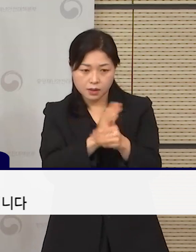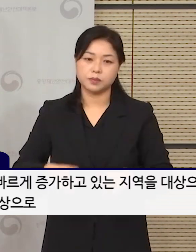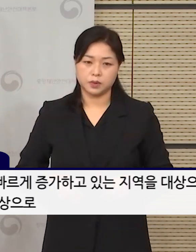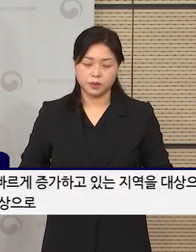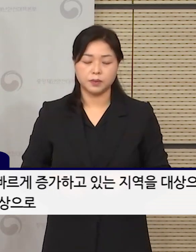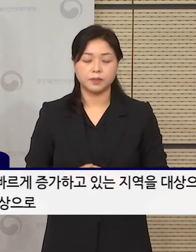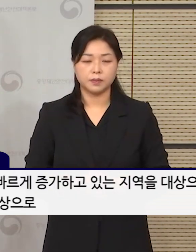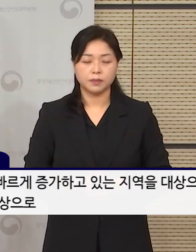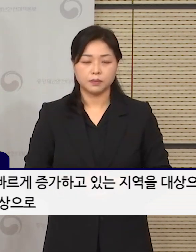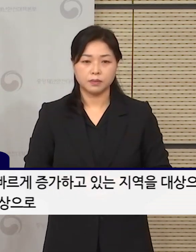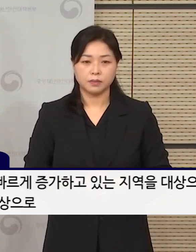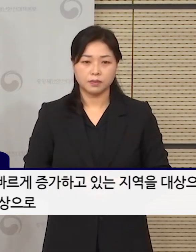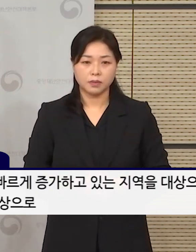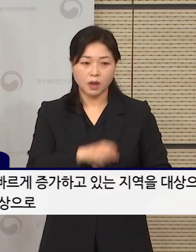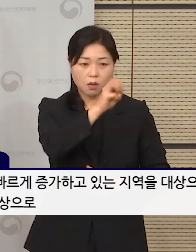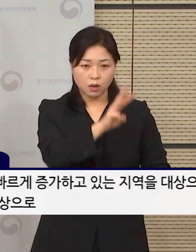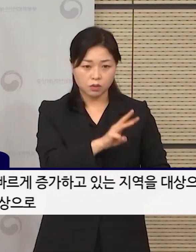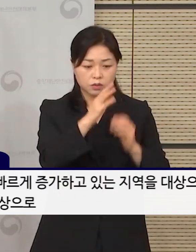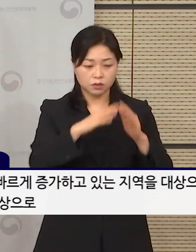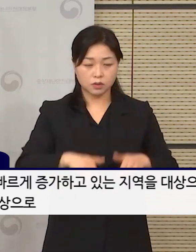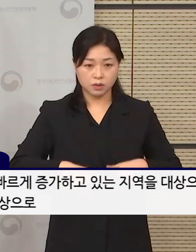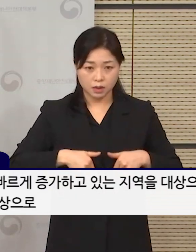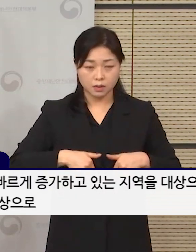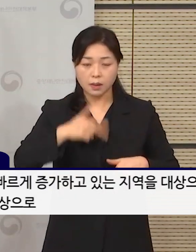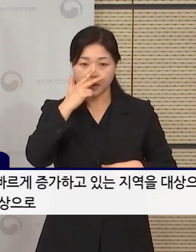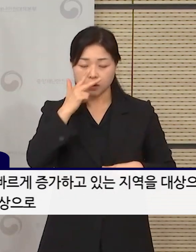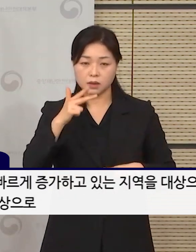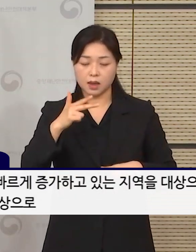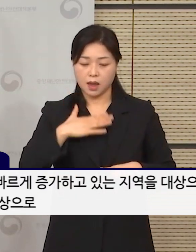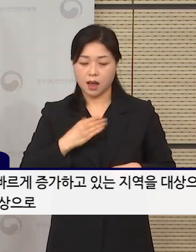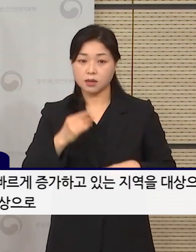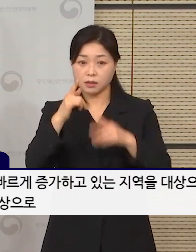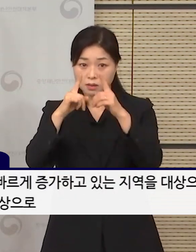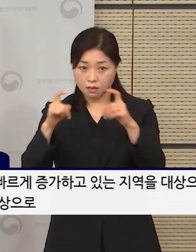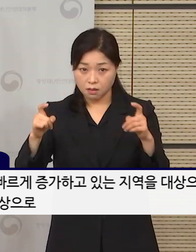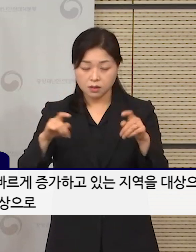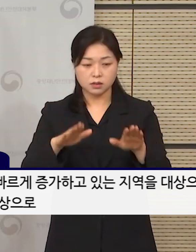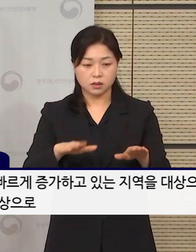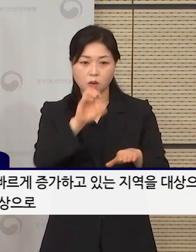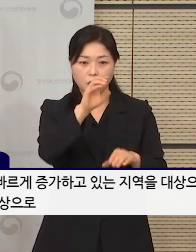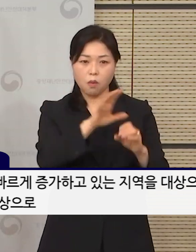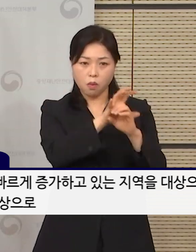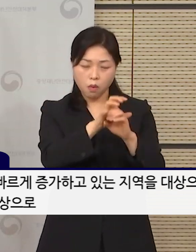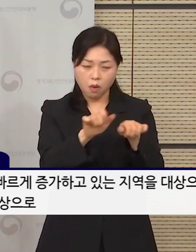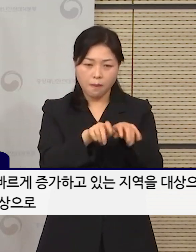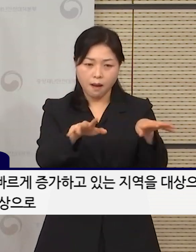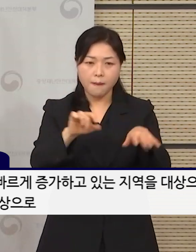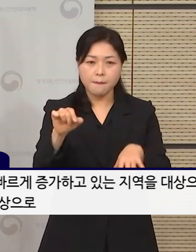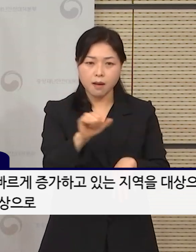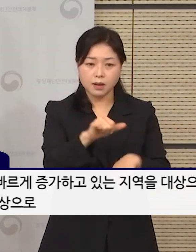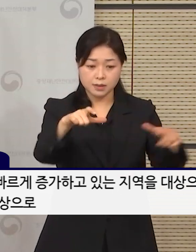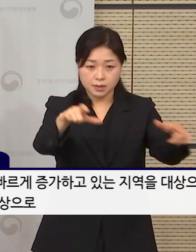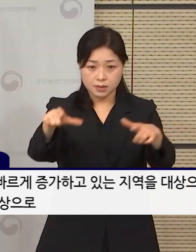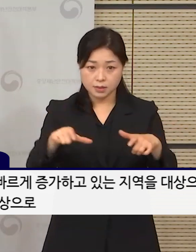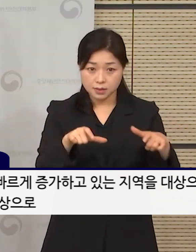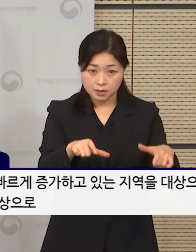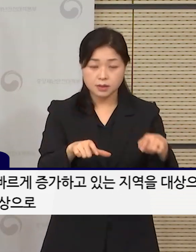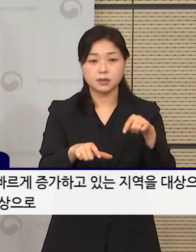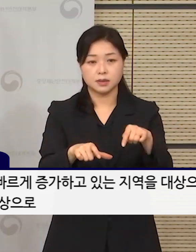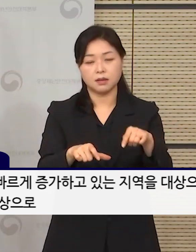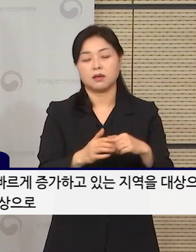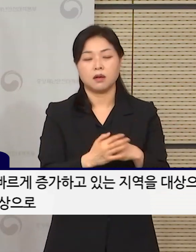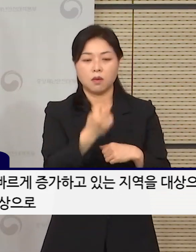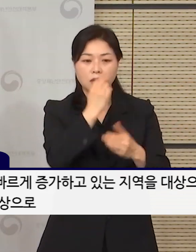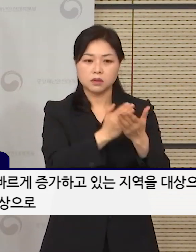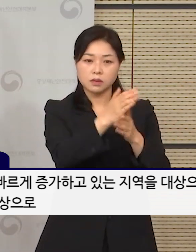됩니다. 이에 광주와 전남, 평택, 안성 등 현재 오미크론이 빠르게 증가하고 있는 지역을 대상으로